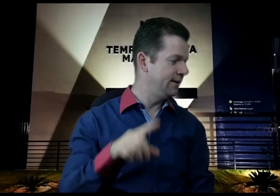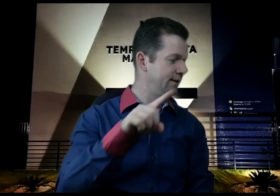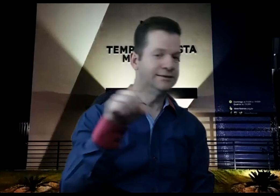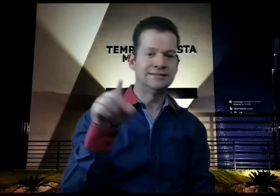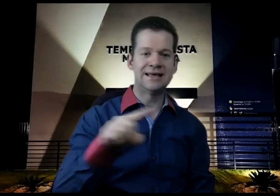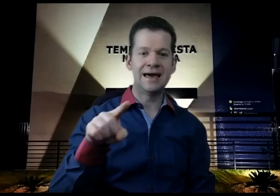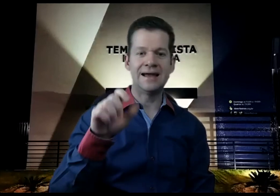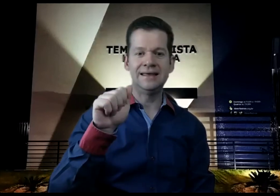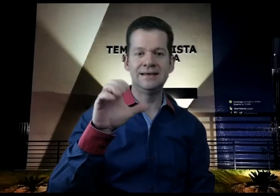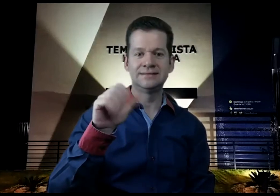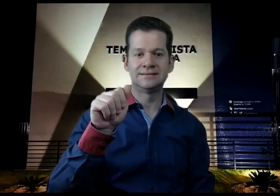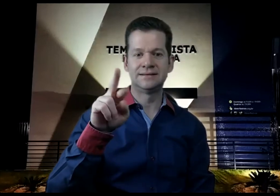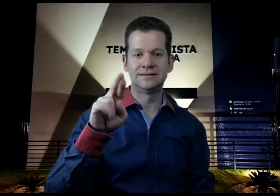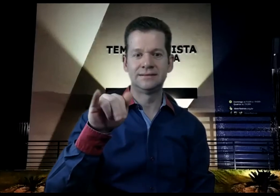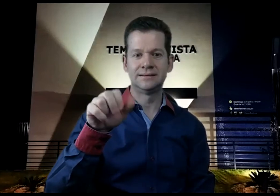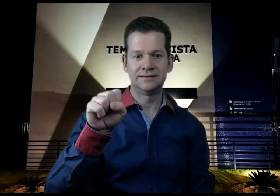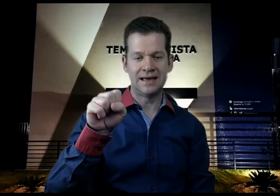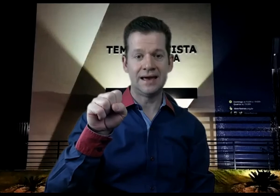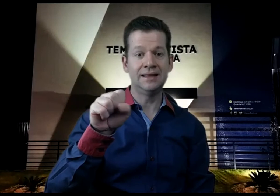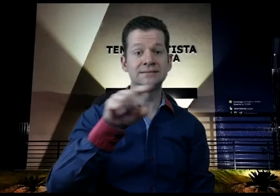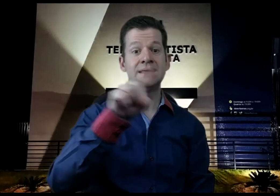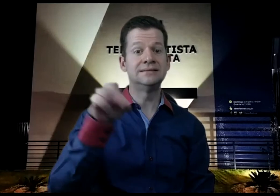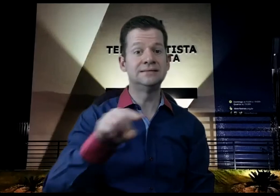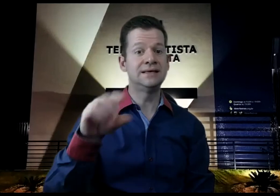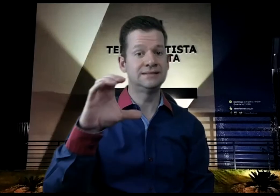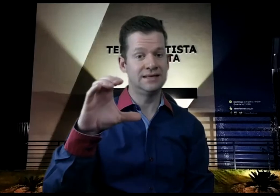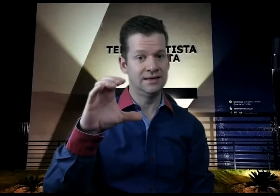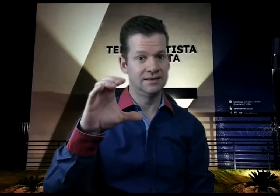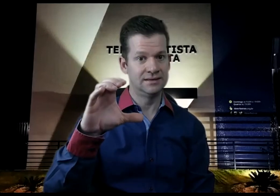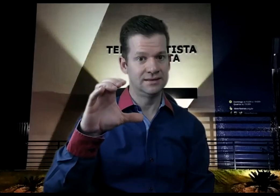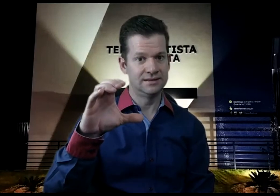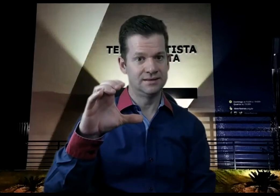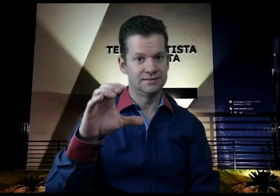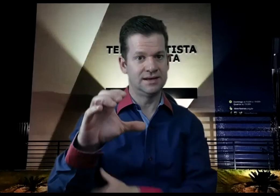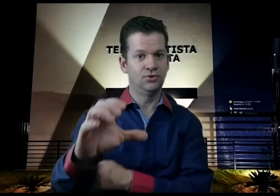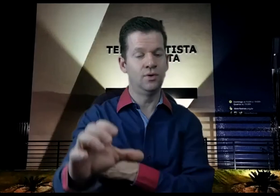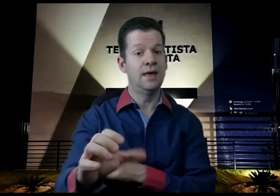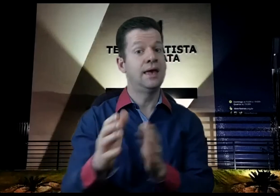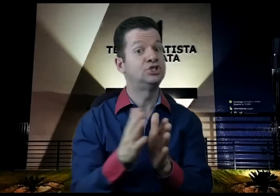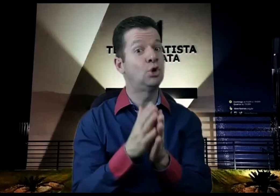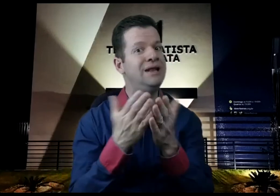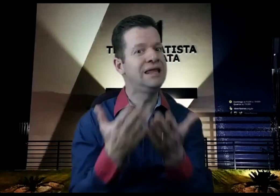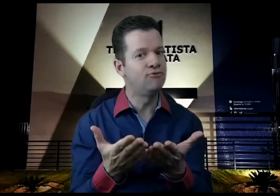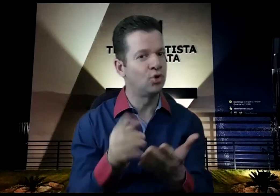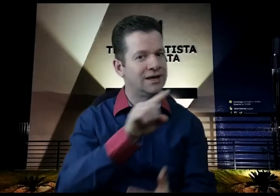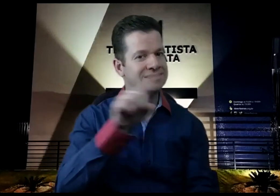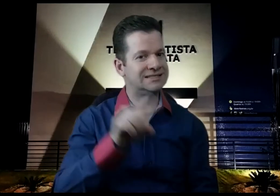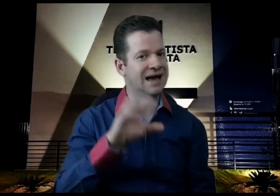E Zacarias. Zacarias. Z-C. Certo? Este é o livro